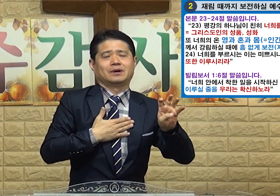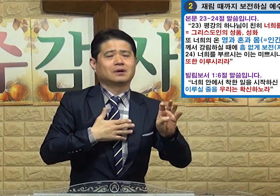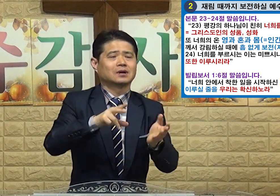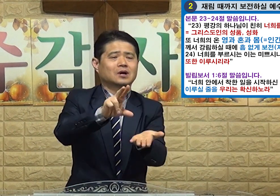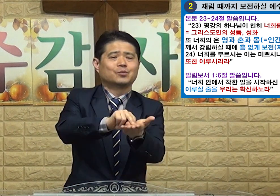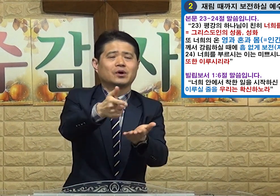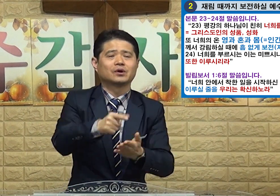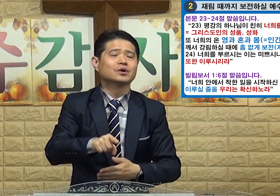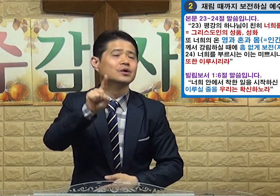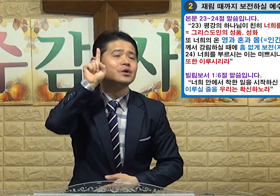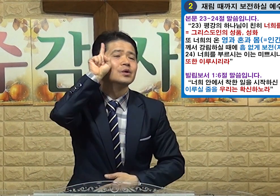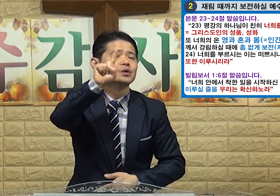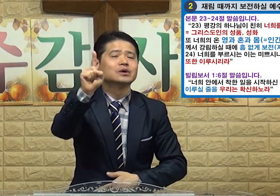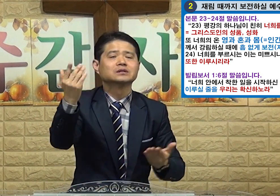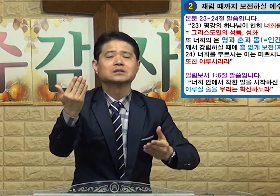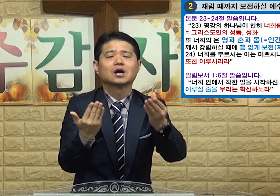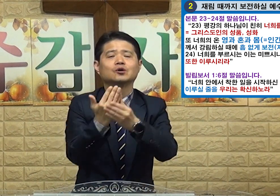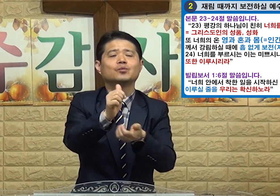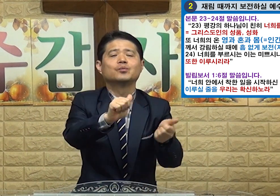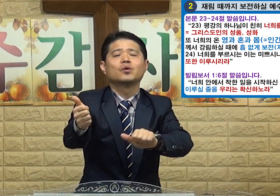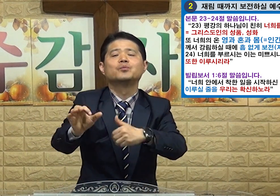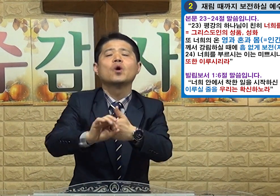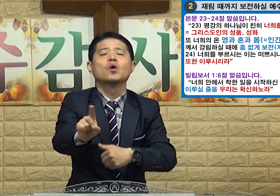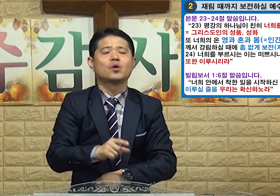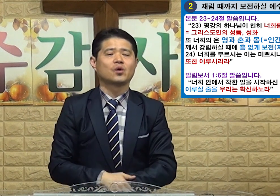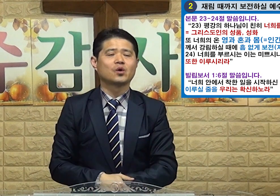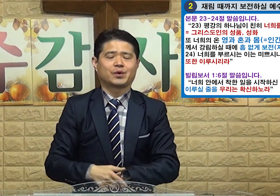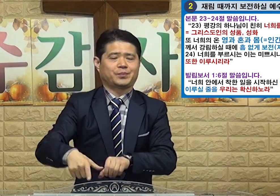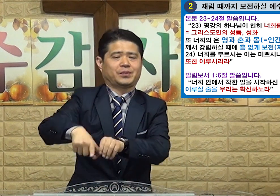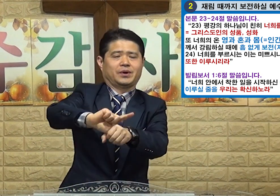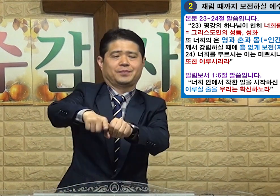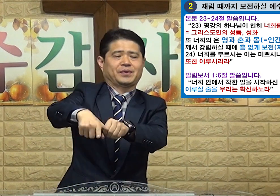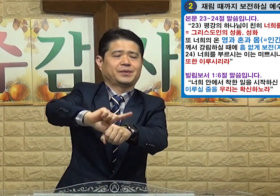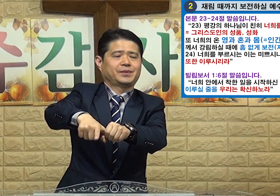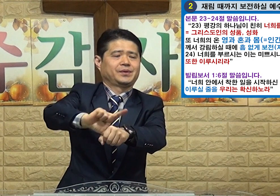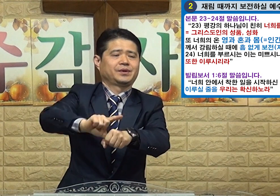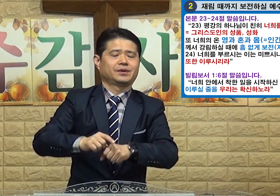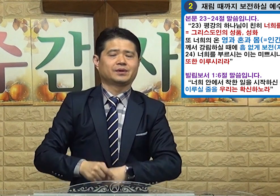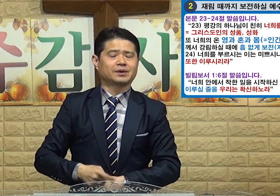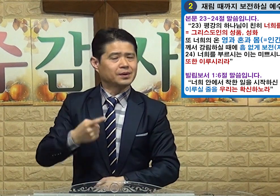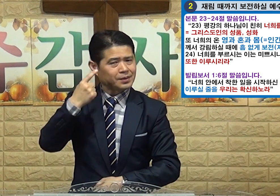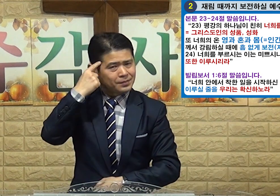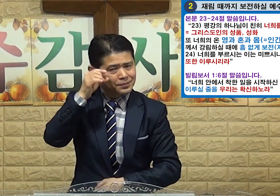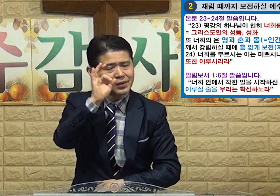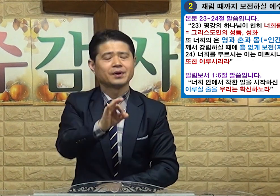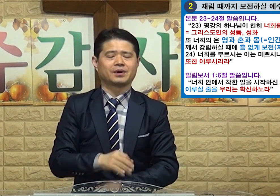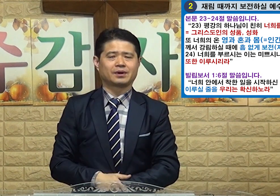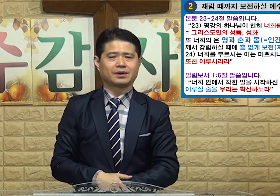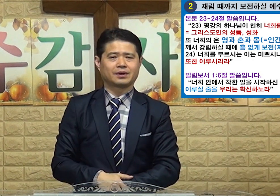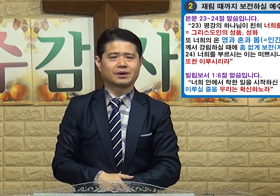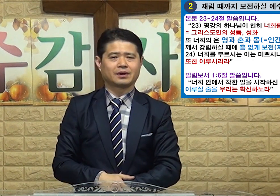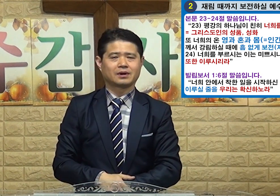기다려라, 그렇게 20, 30대를 보내다가 내일 어떻게 죽을지 여러분들이 어떻게 아실 것입니까?